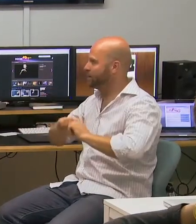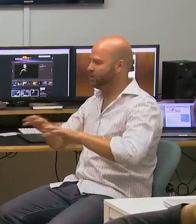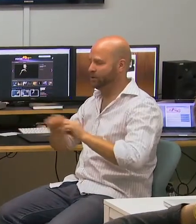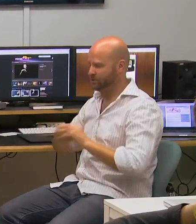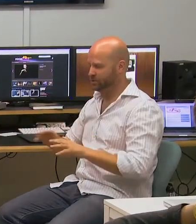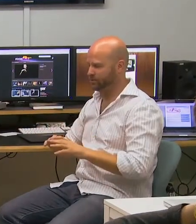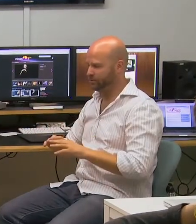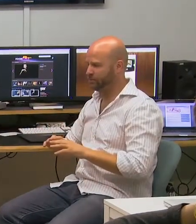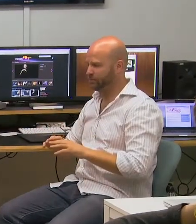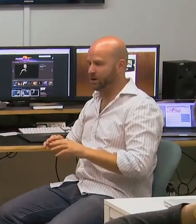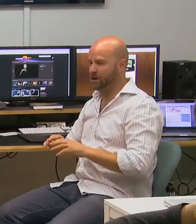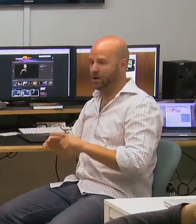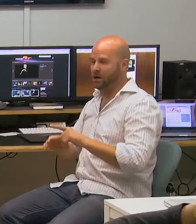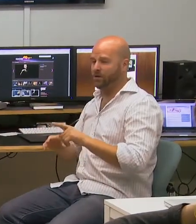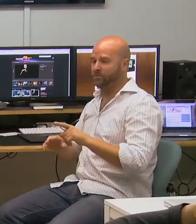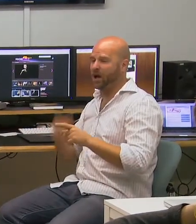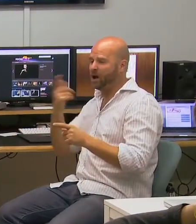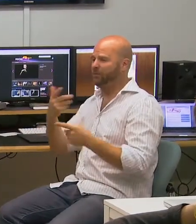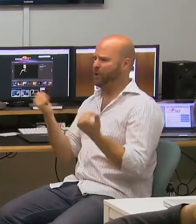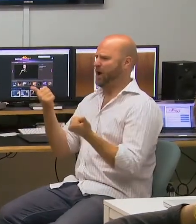später. Also wichtig ist einfach ein bisschen Aufklärung bekommen.